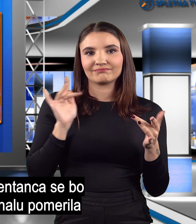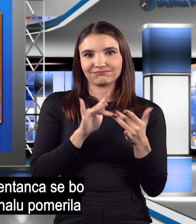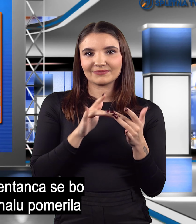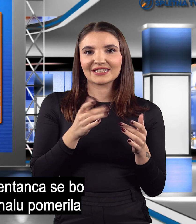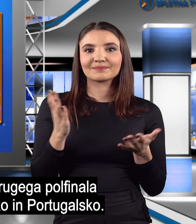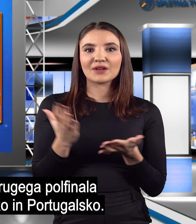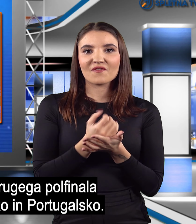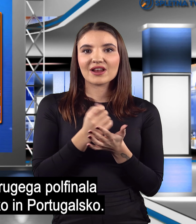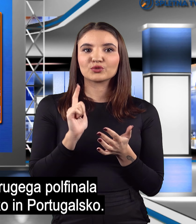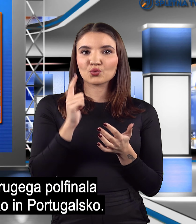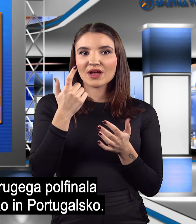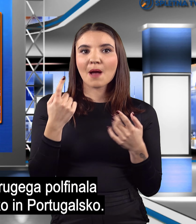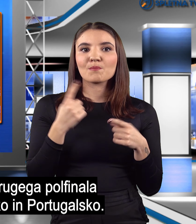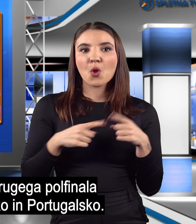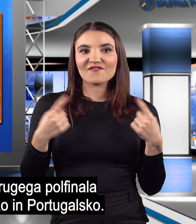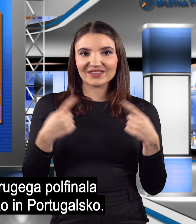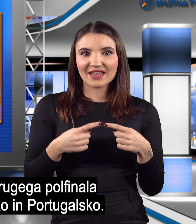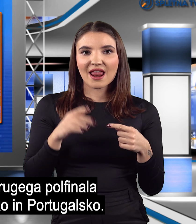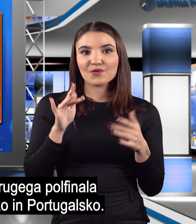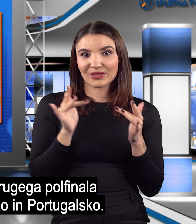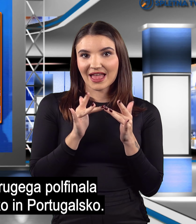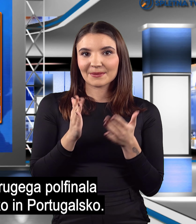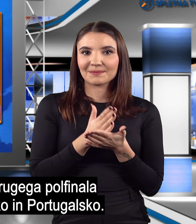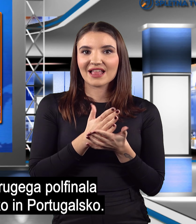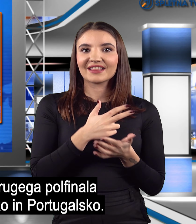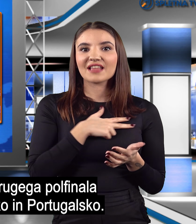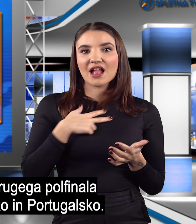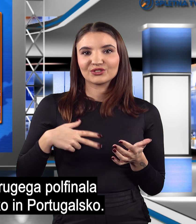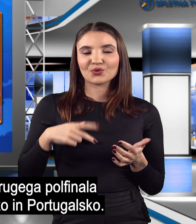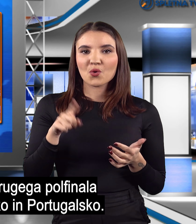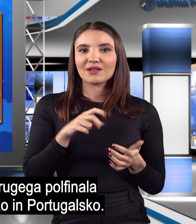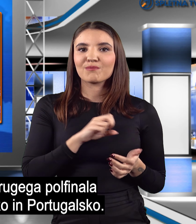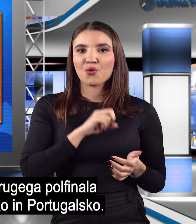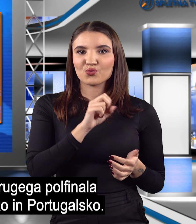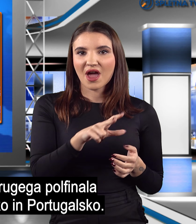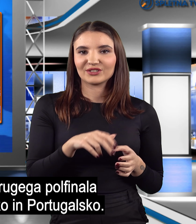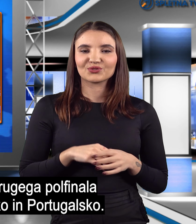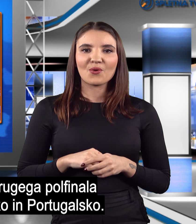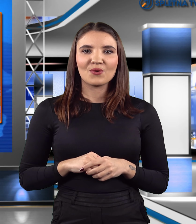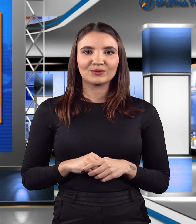pomerila z zmagovalcem drugega polfinala v tekmi med Dansko in Portugalsko.